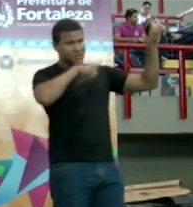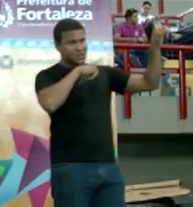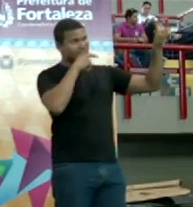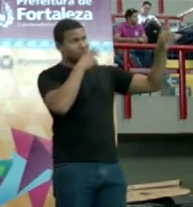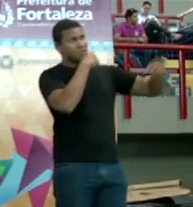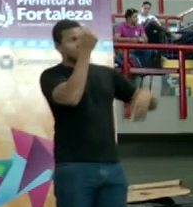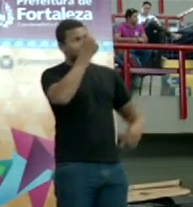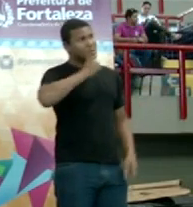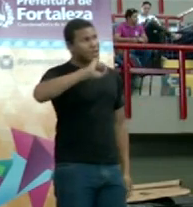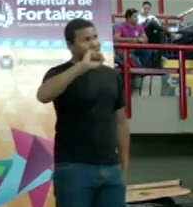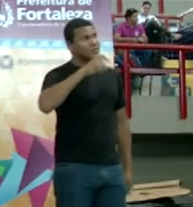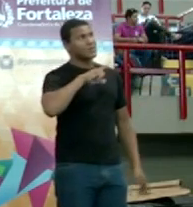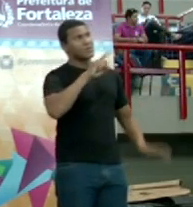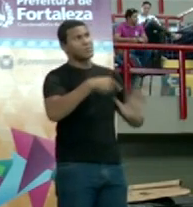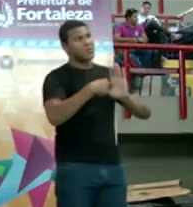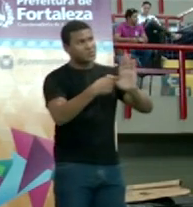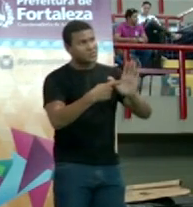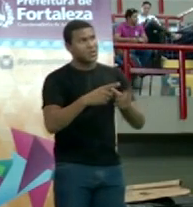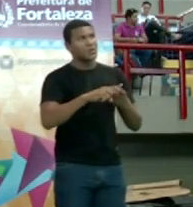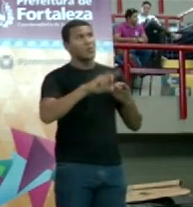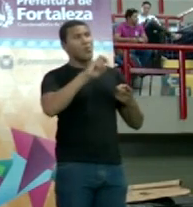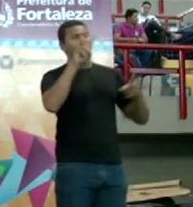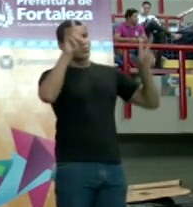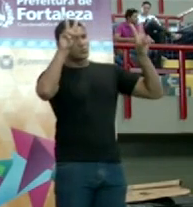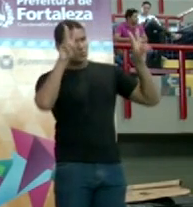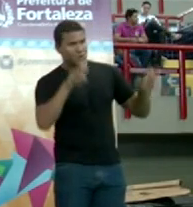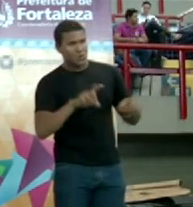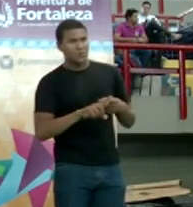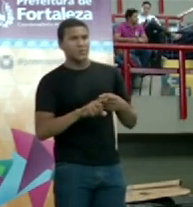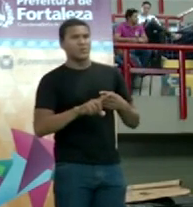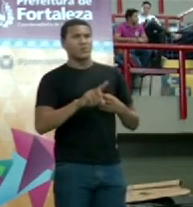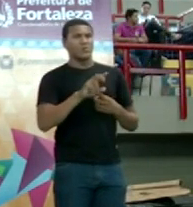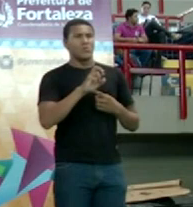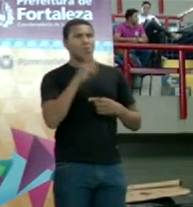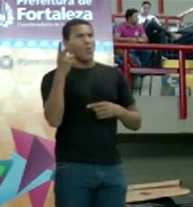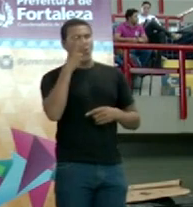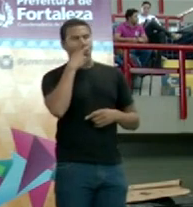um ponto de vista, abordando,